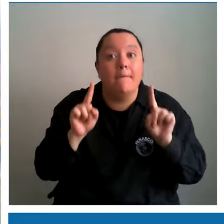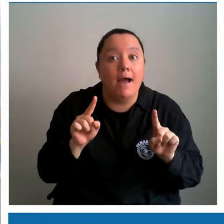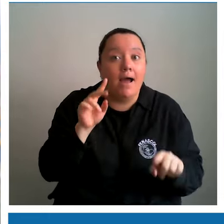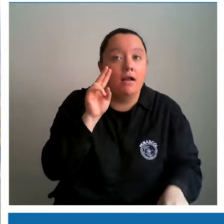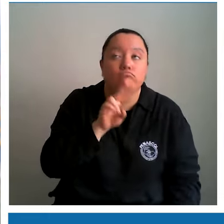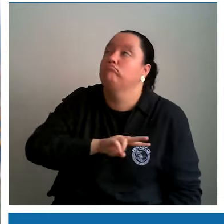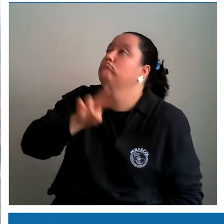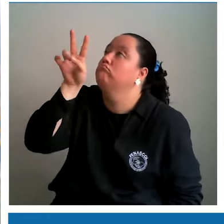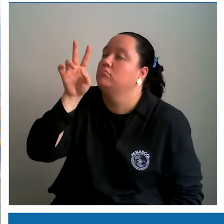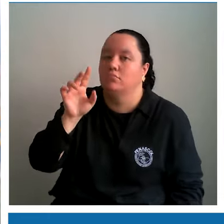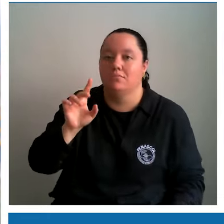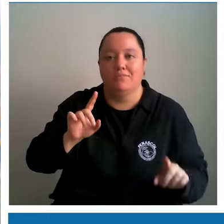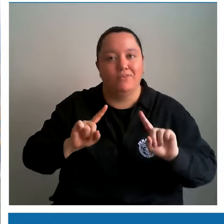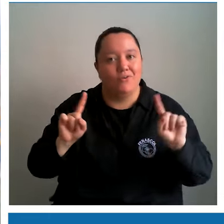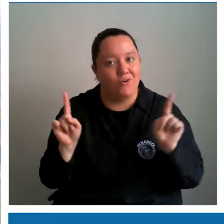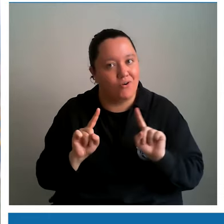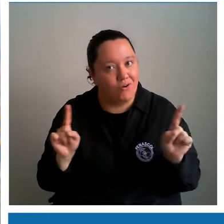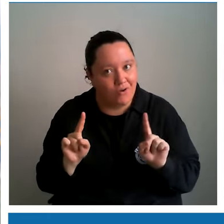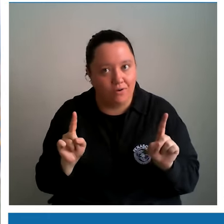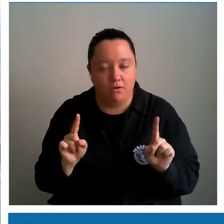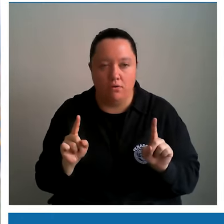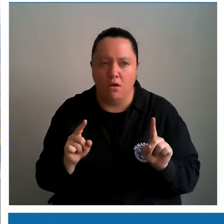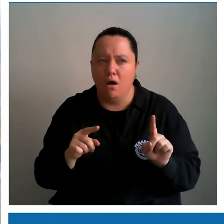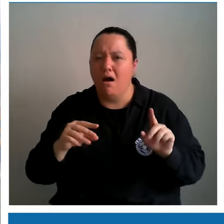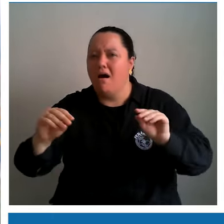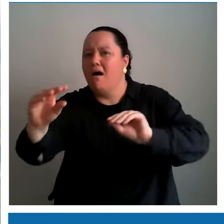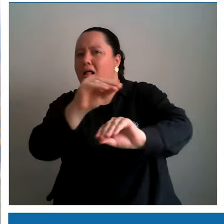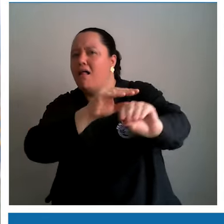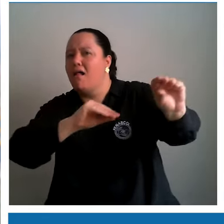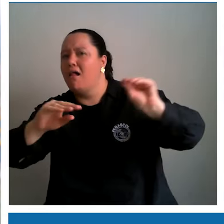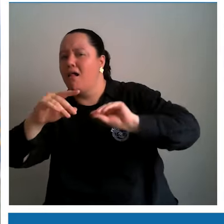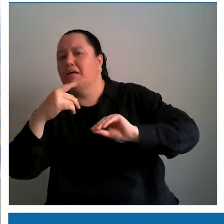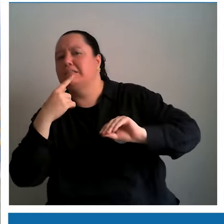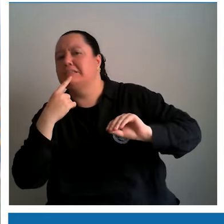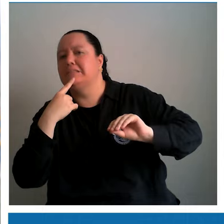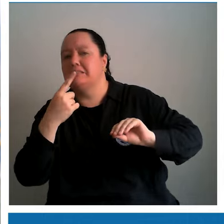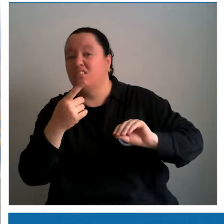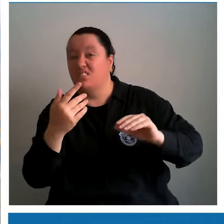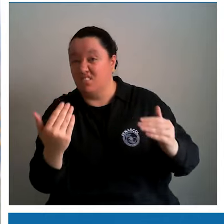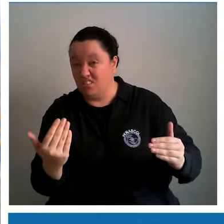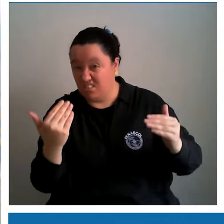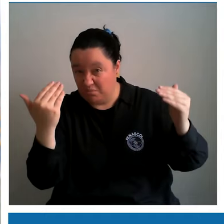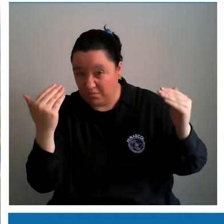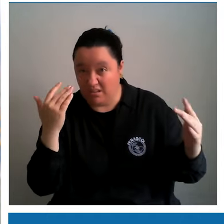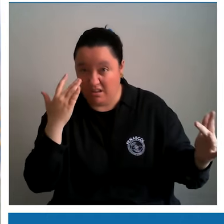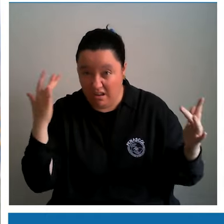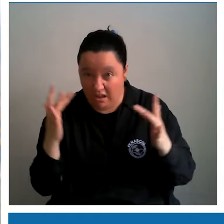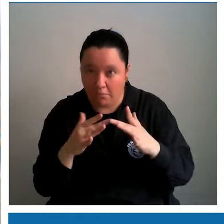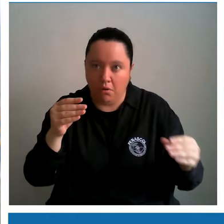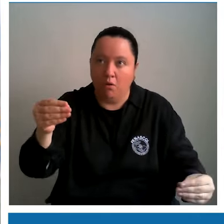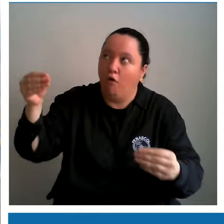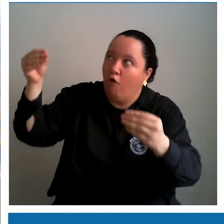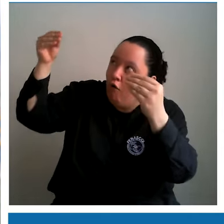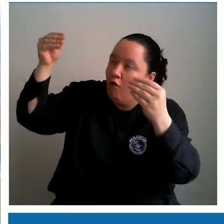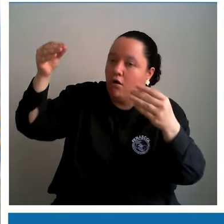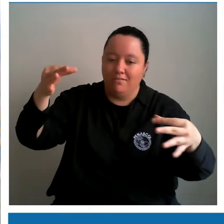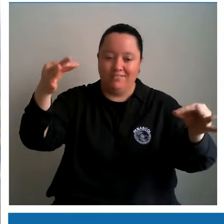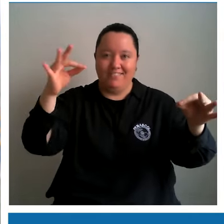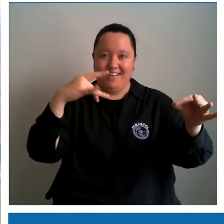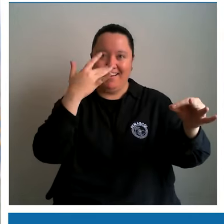tener todos mucha expectativa alrededor del mismo pero no lo podemos ver a simple vista y no todas las cosas que van a decirse